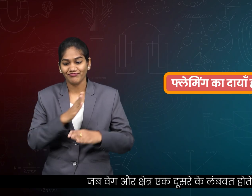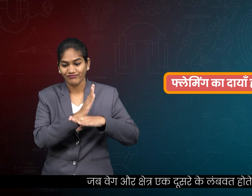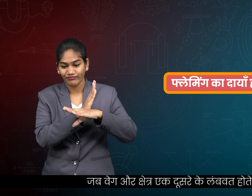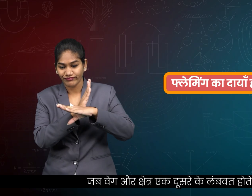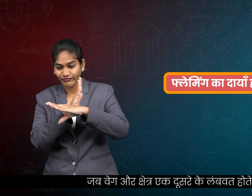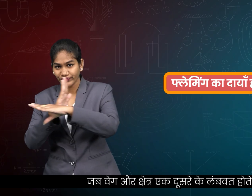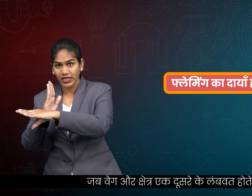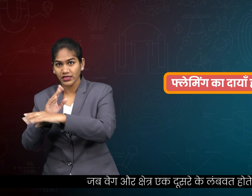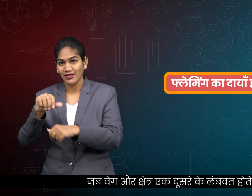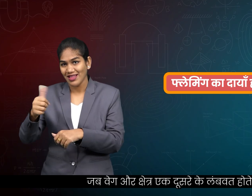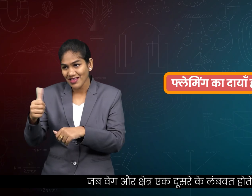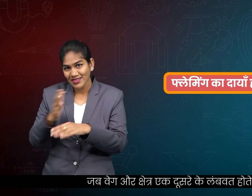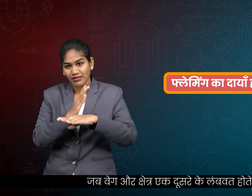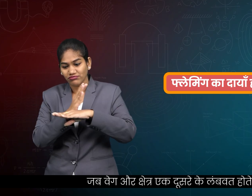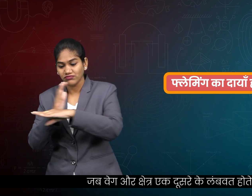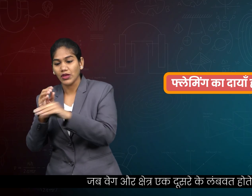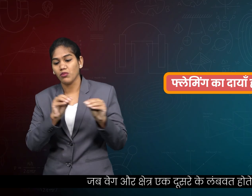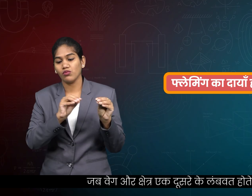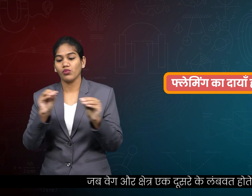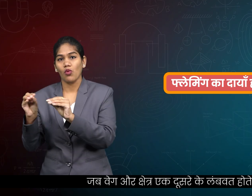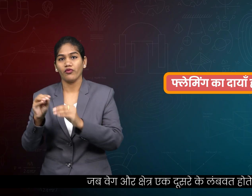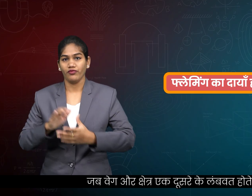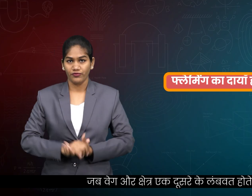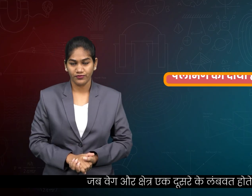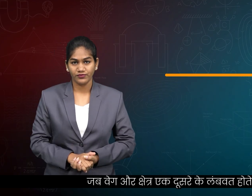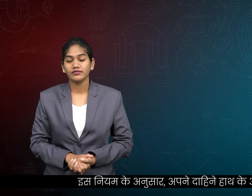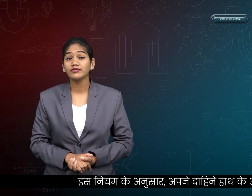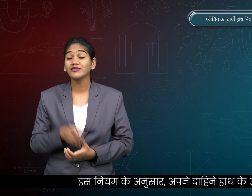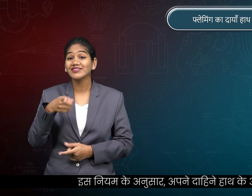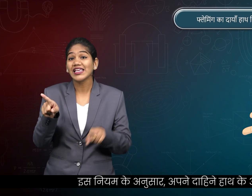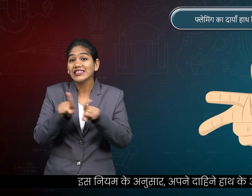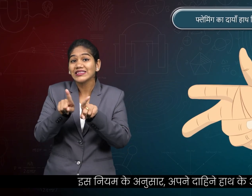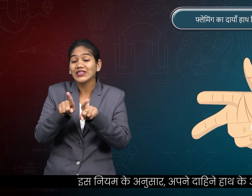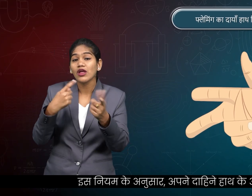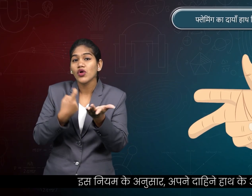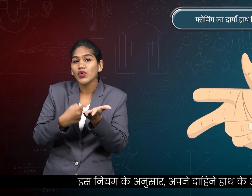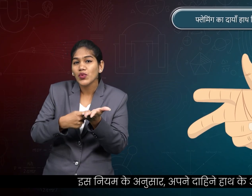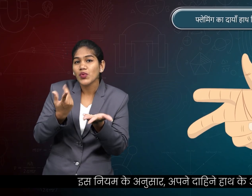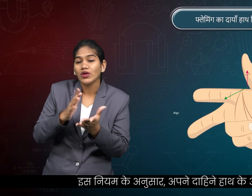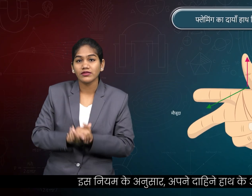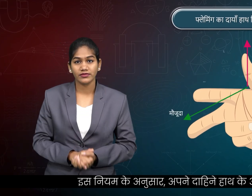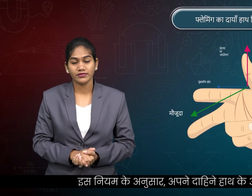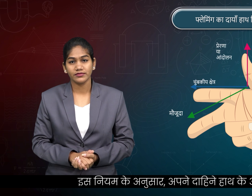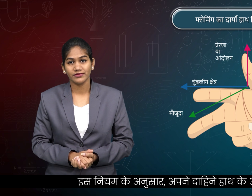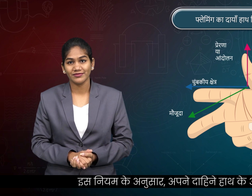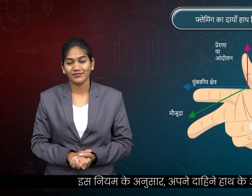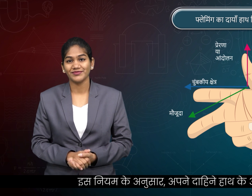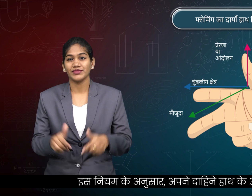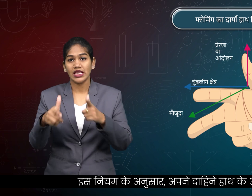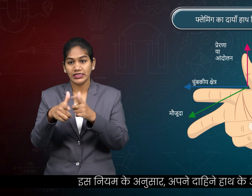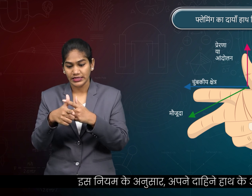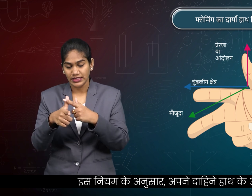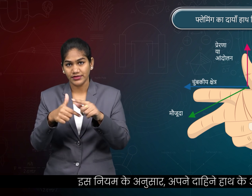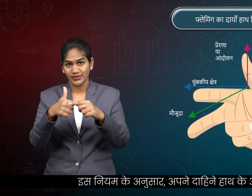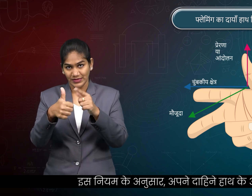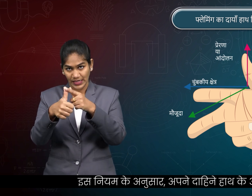क्षेत्र एक दूसरे के लंबवत होते हैं। इस नियम के अनुसार अपने दाहिने हाथ